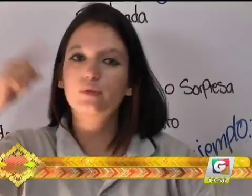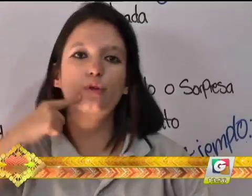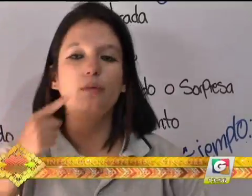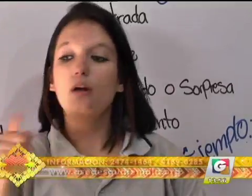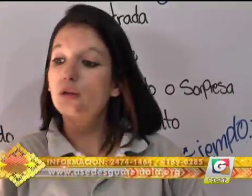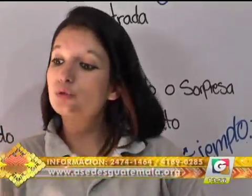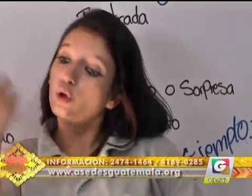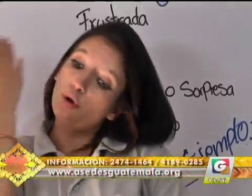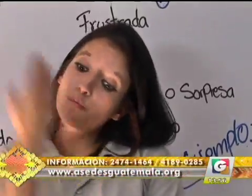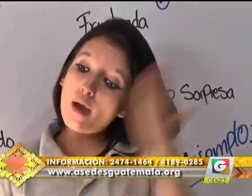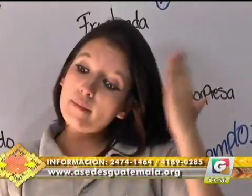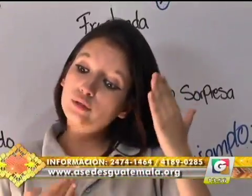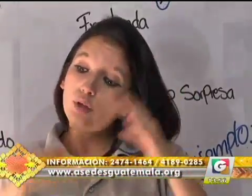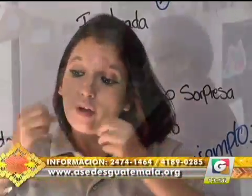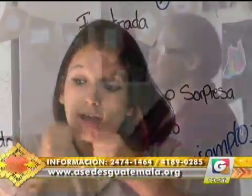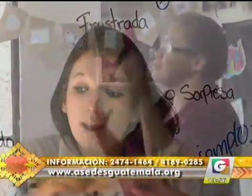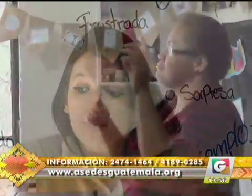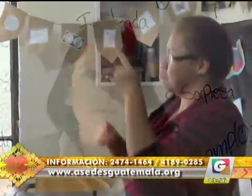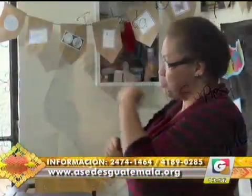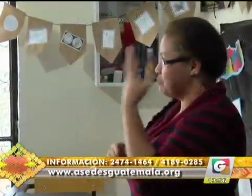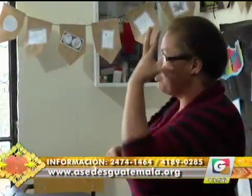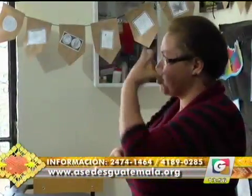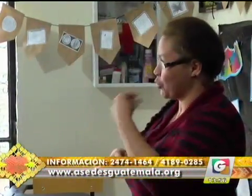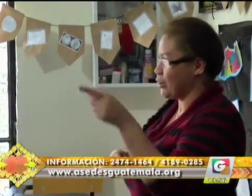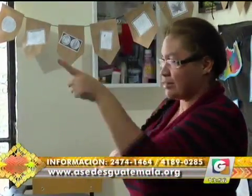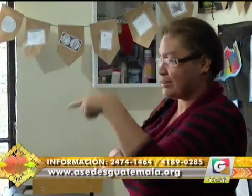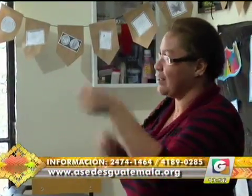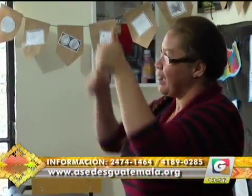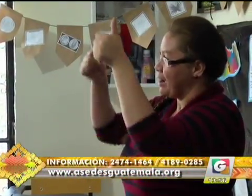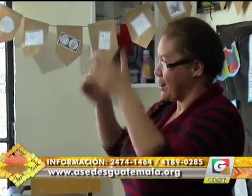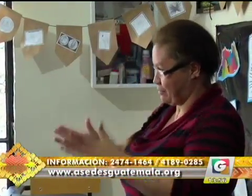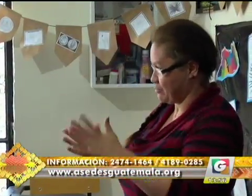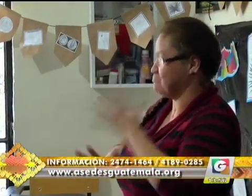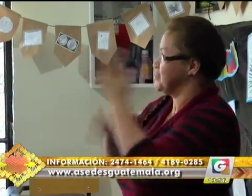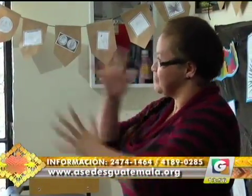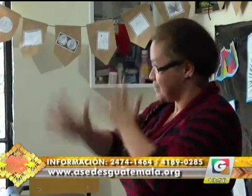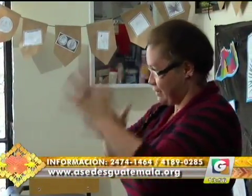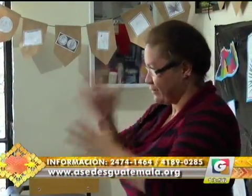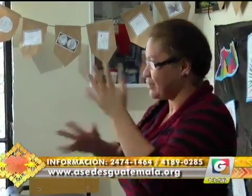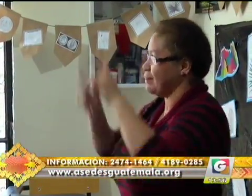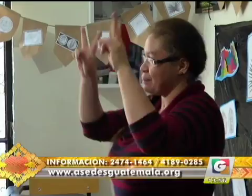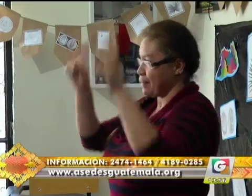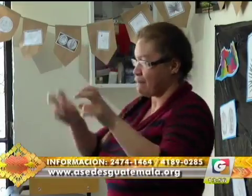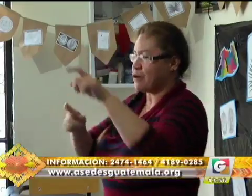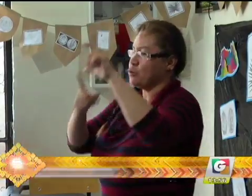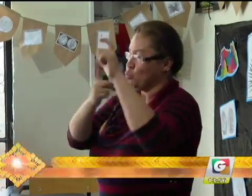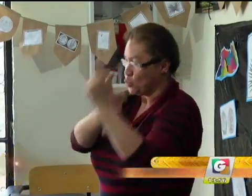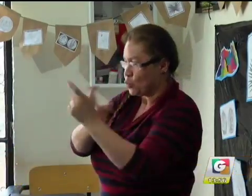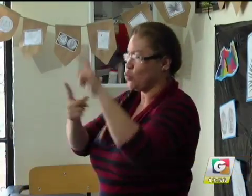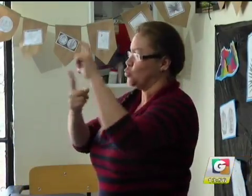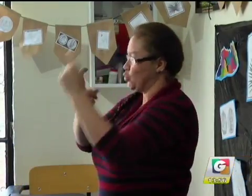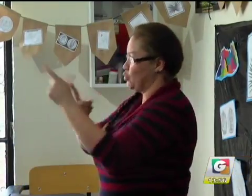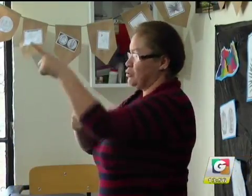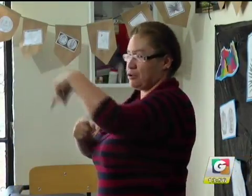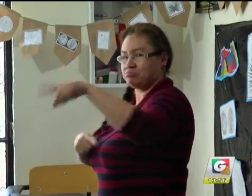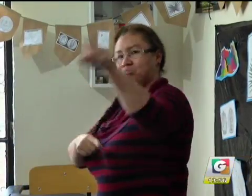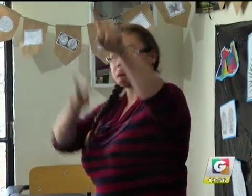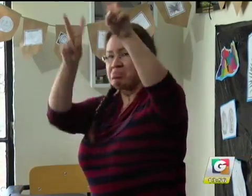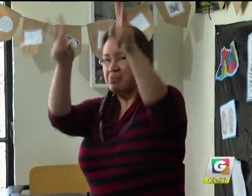a los 16 años, uso aparatos auditivos en los dos oídos y muchos tienen la idea que el sordo no puede hablar. Claro,